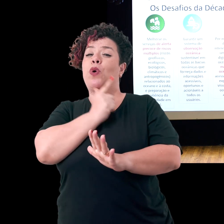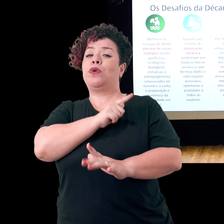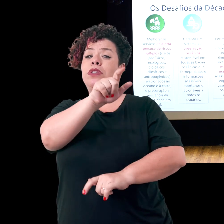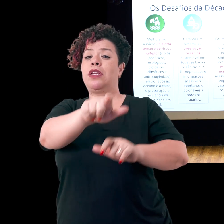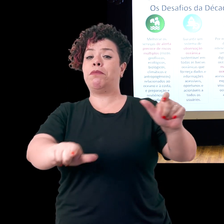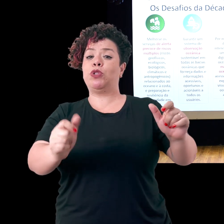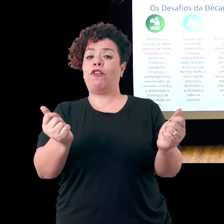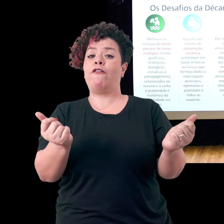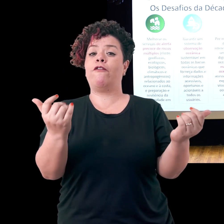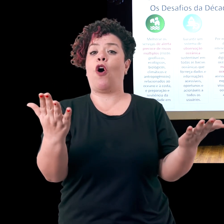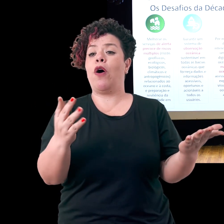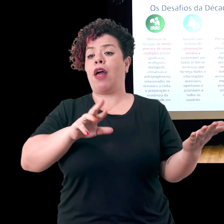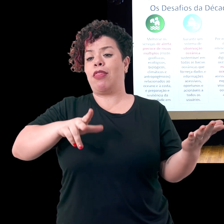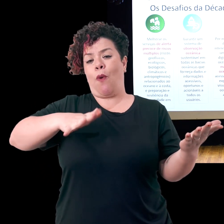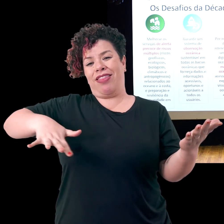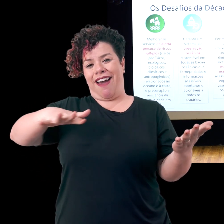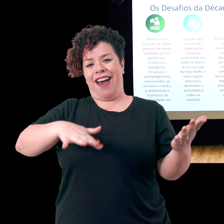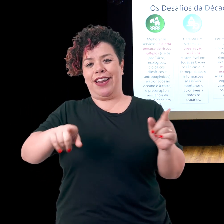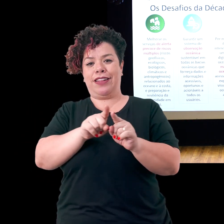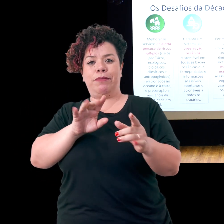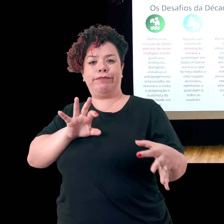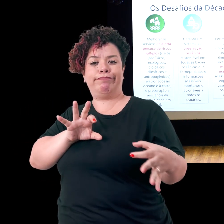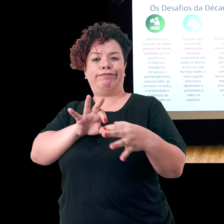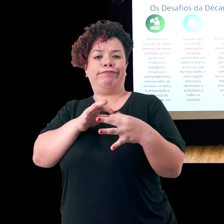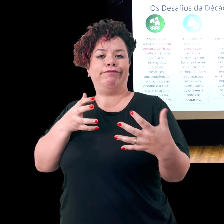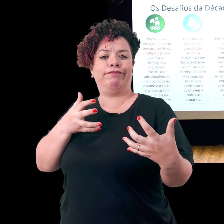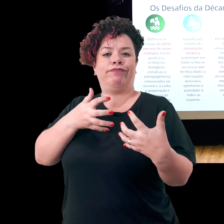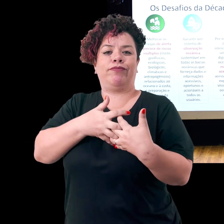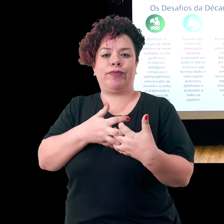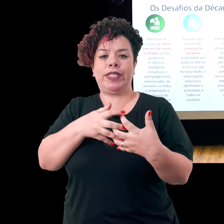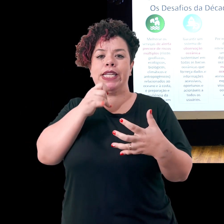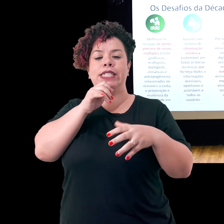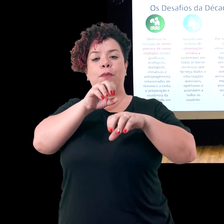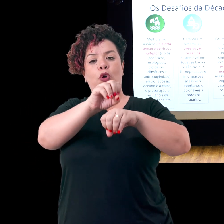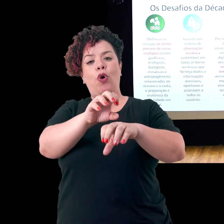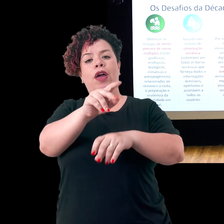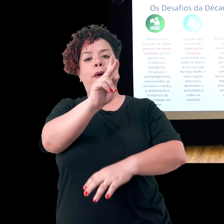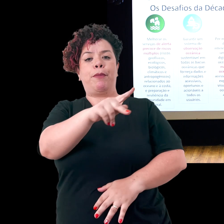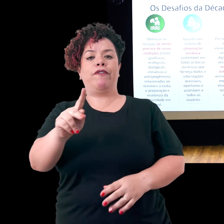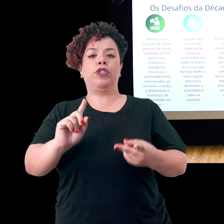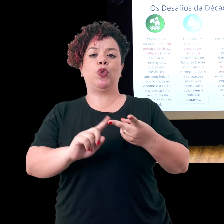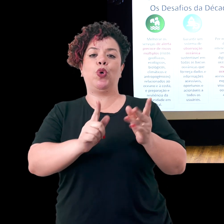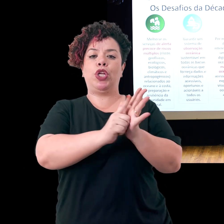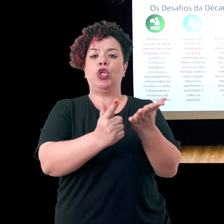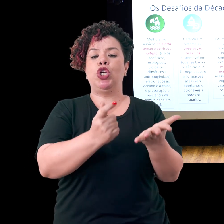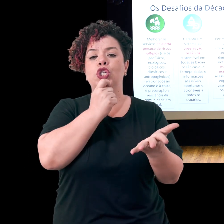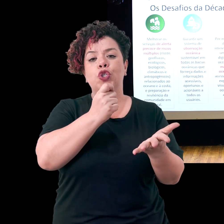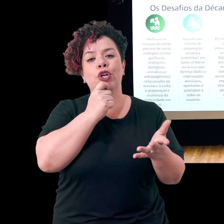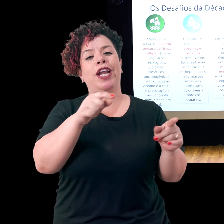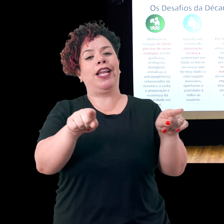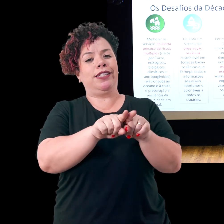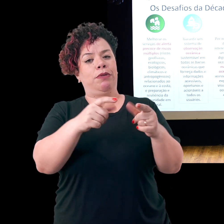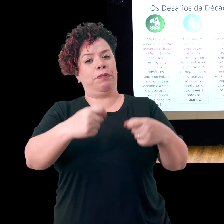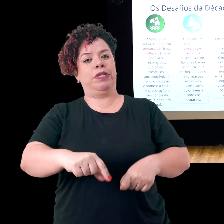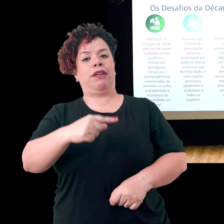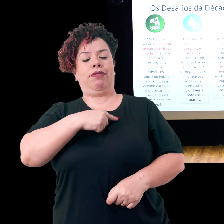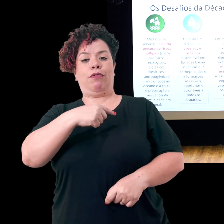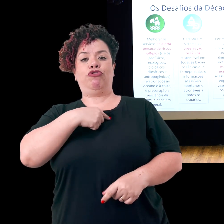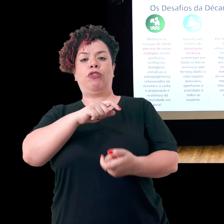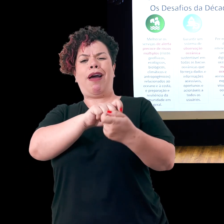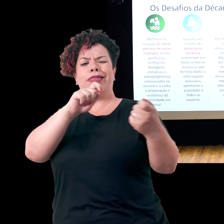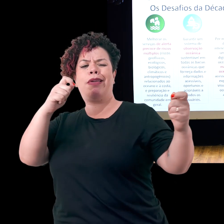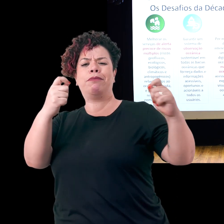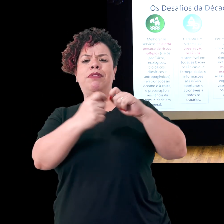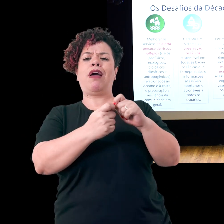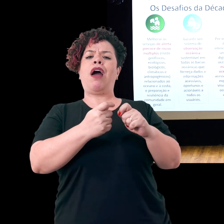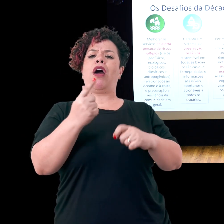com os outros que não são da área, né, como os educadores e como os jornalistas, né? Então, a gente precisa criar